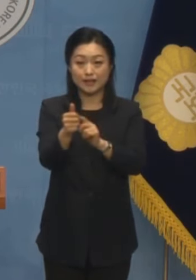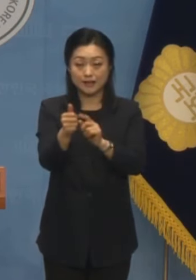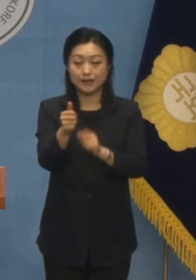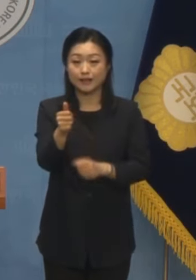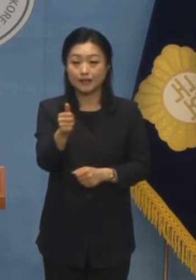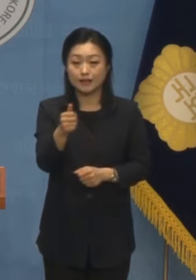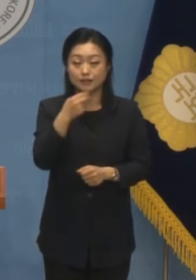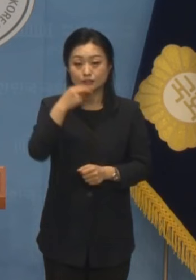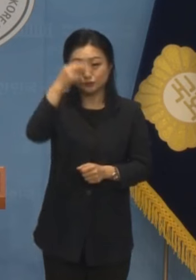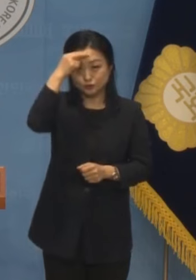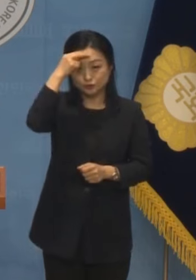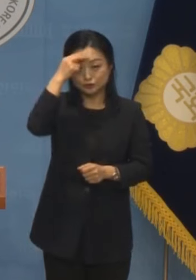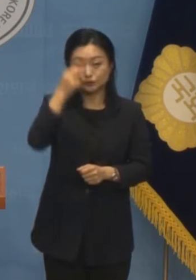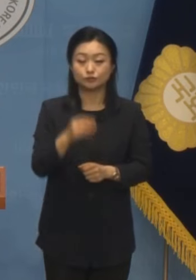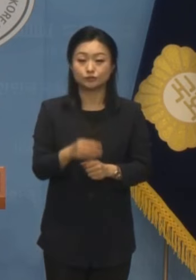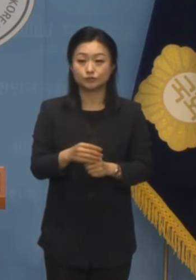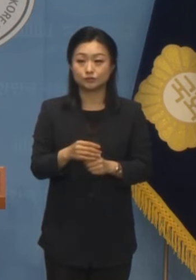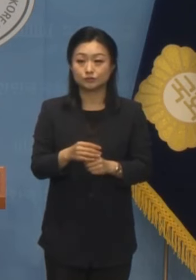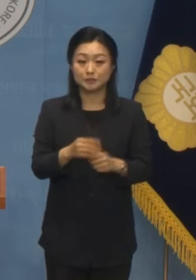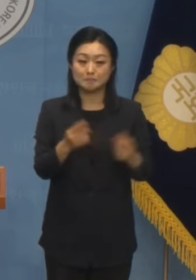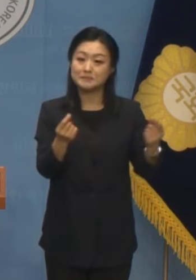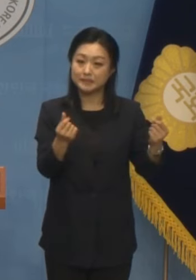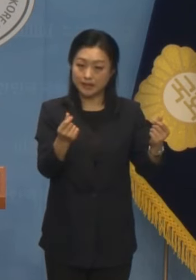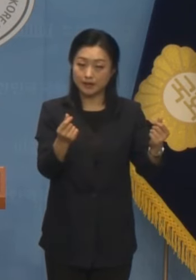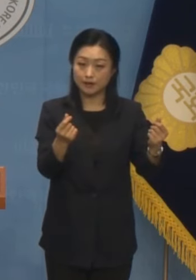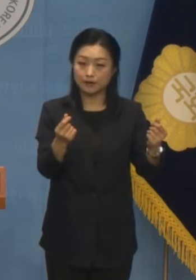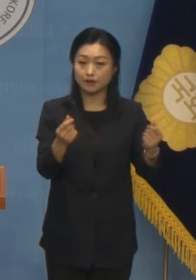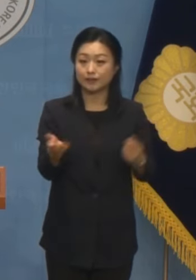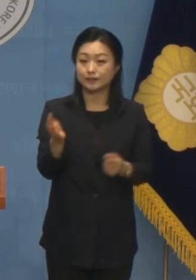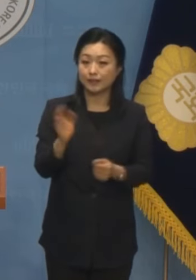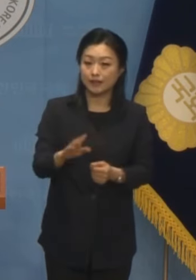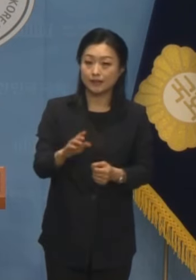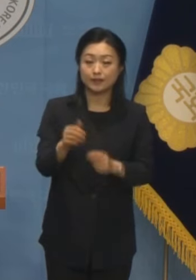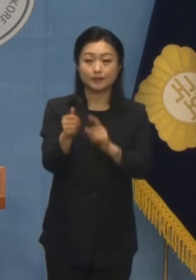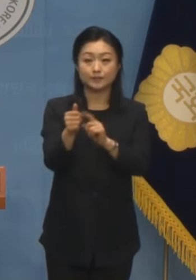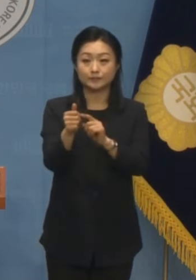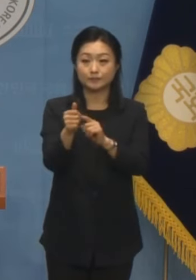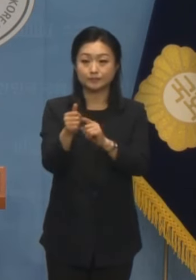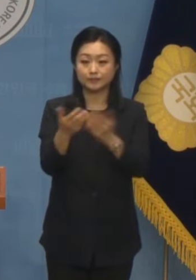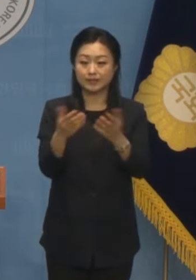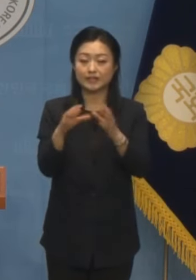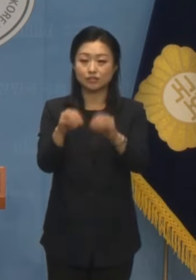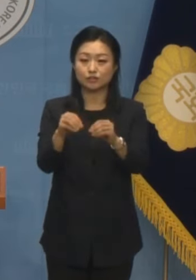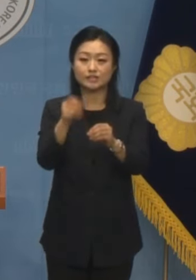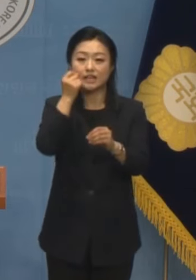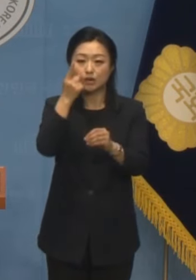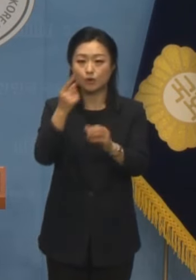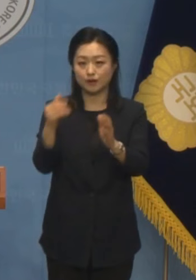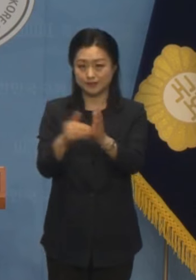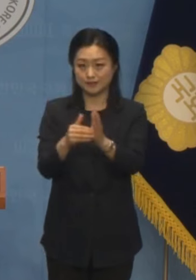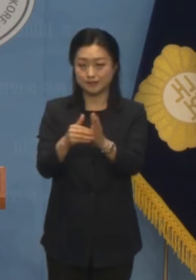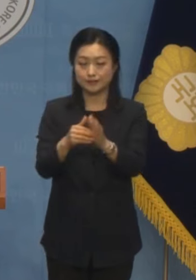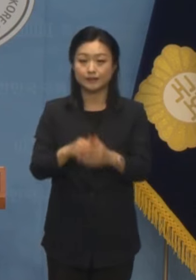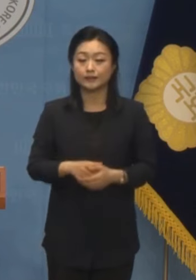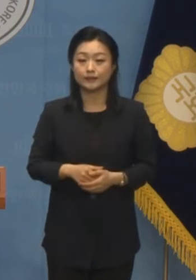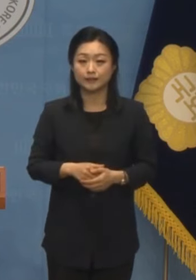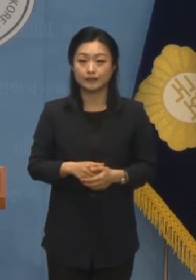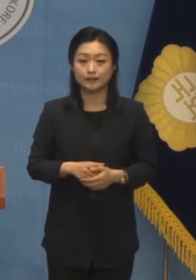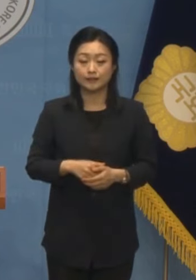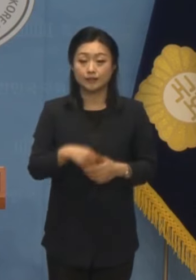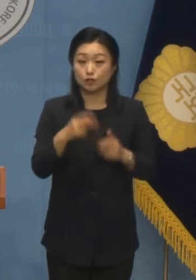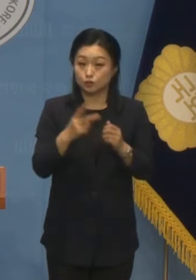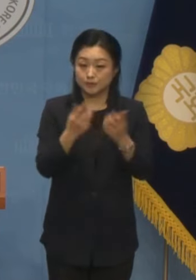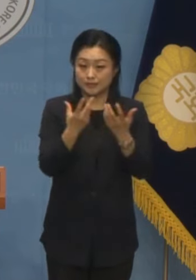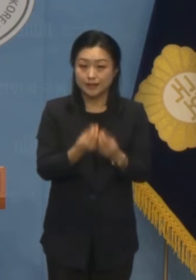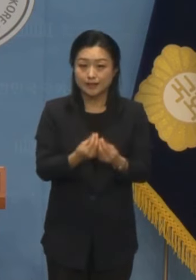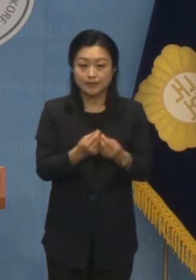경우에 혈중 알코올 농도가 비슷합니다. 그럼에도 불구하고 정직 1월에 그쳤습니다. 그리고 두